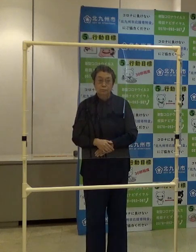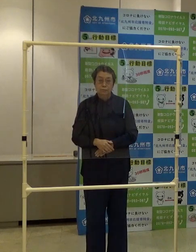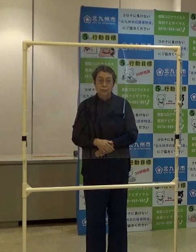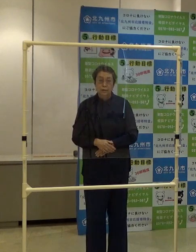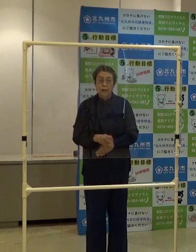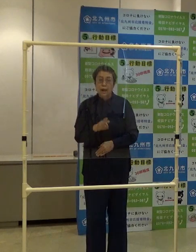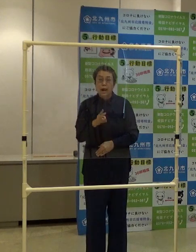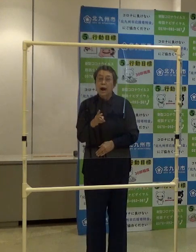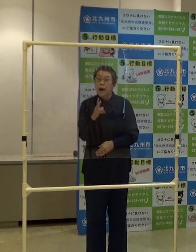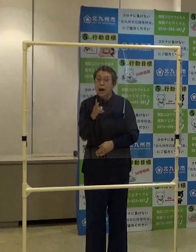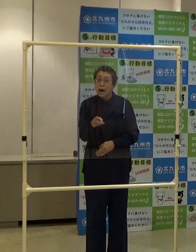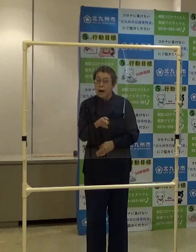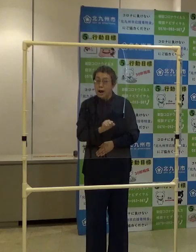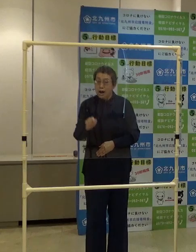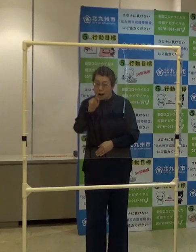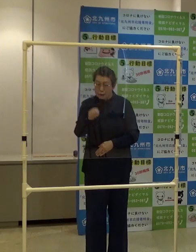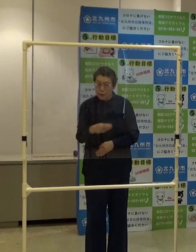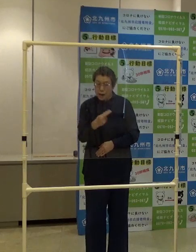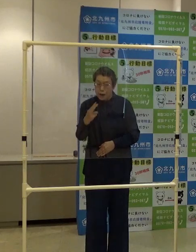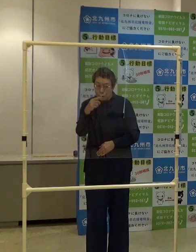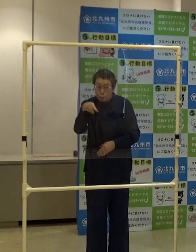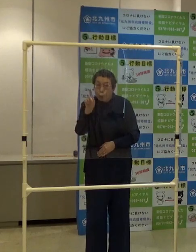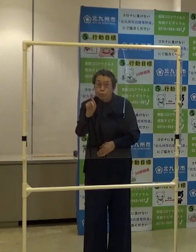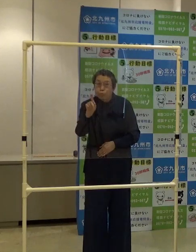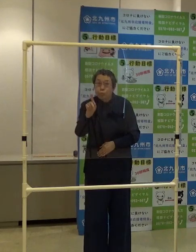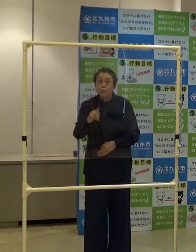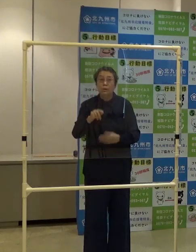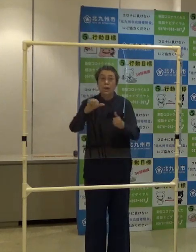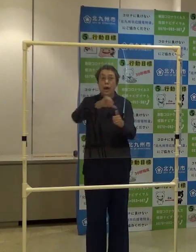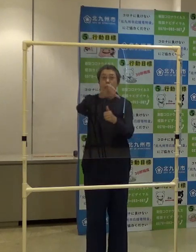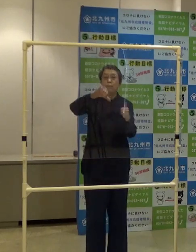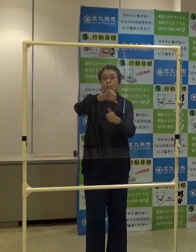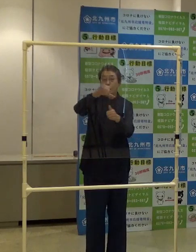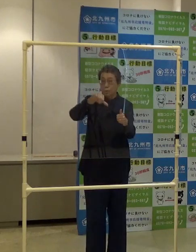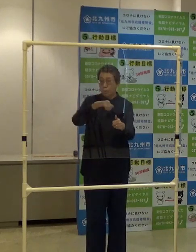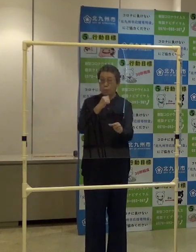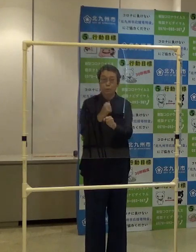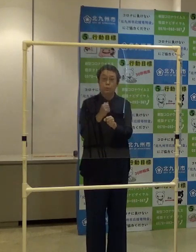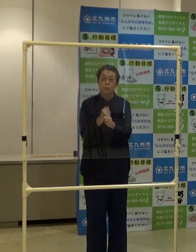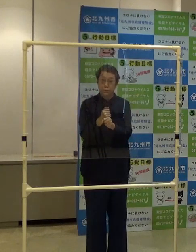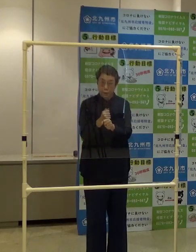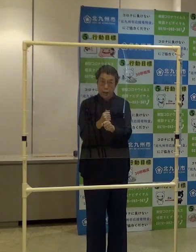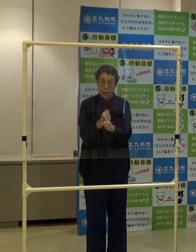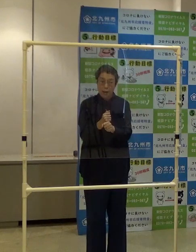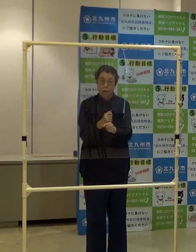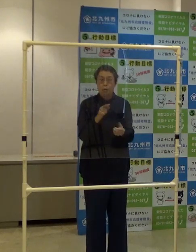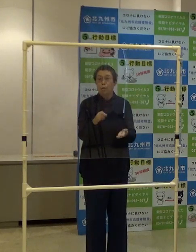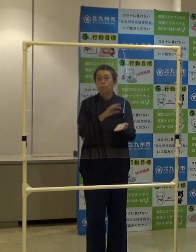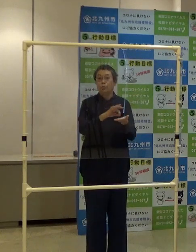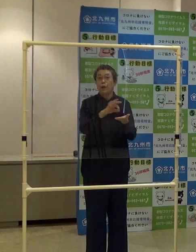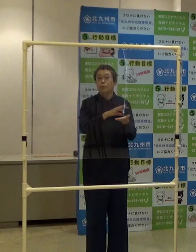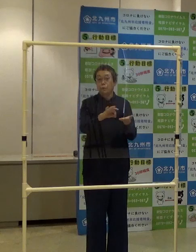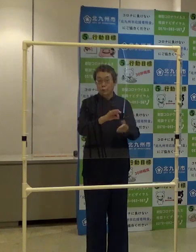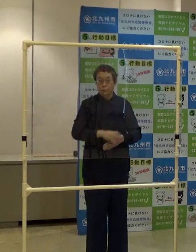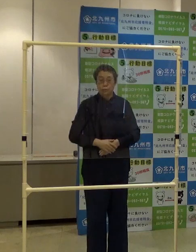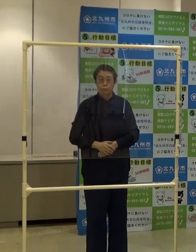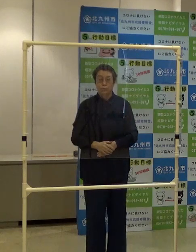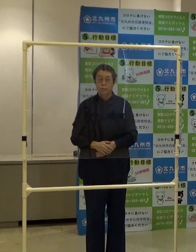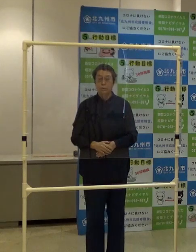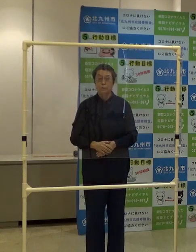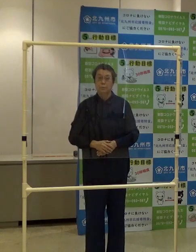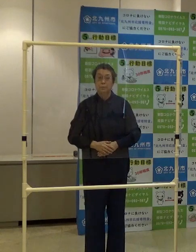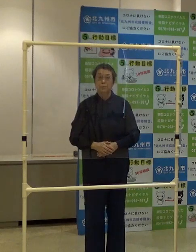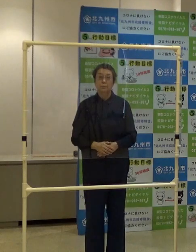ザードンという名前のアプリを開発して運用しているところです。 まあ、そうしたあの諸々のこと